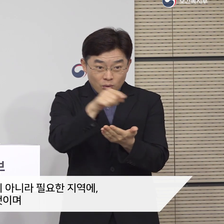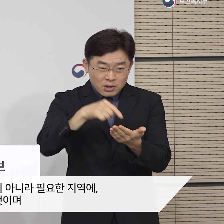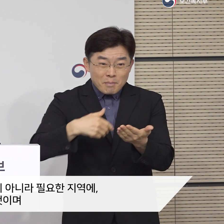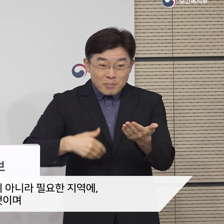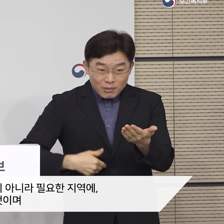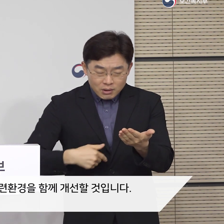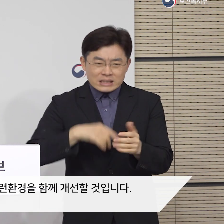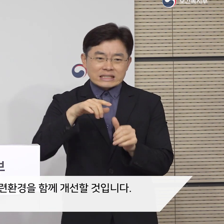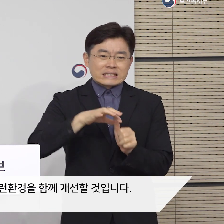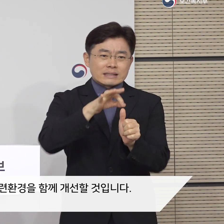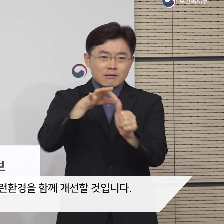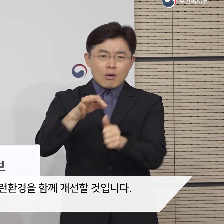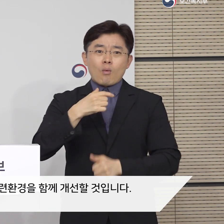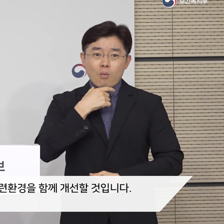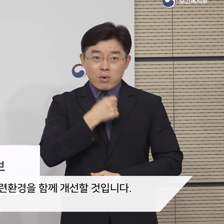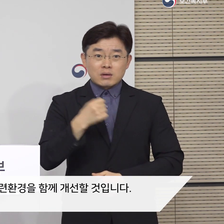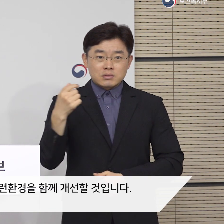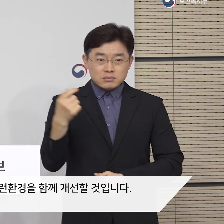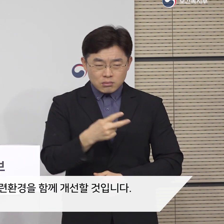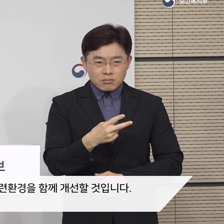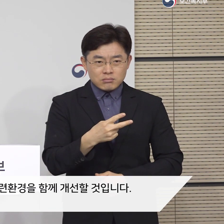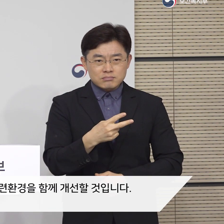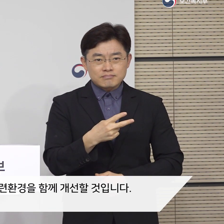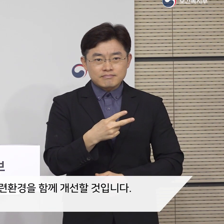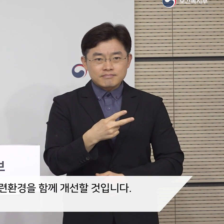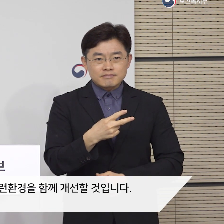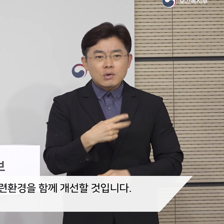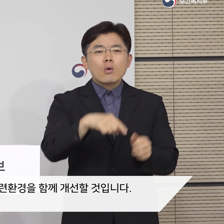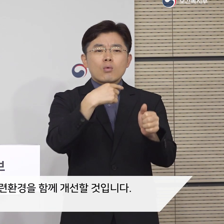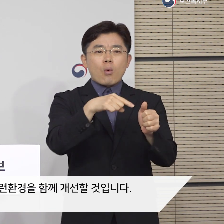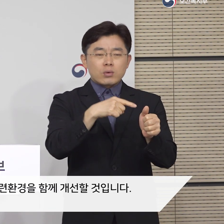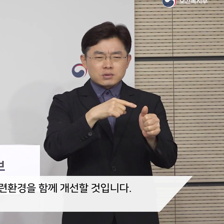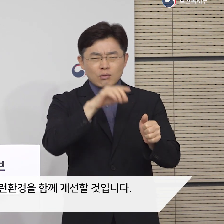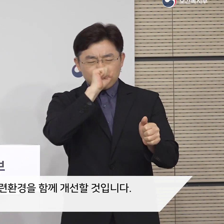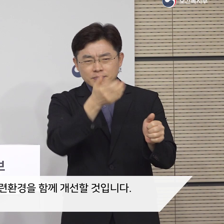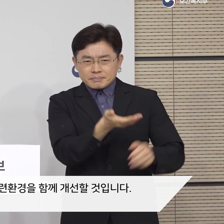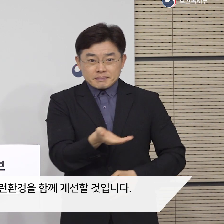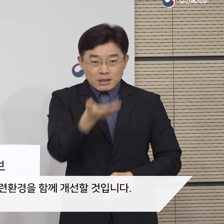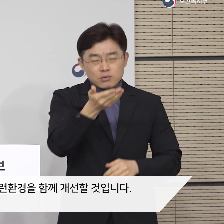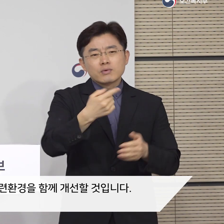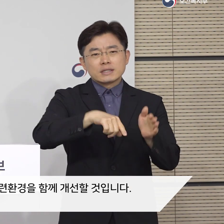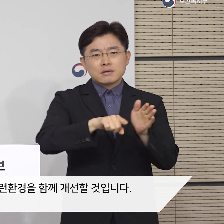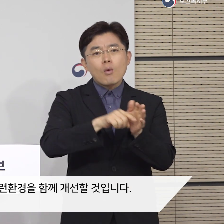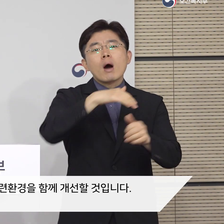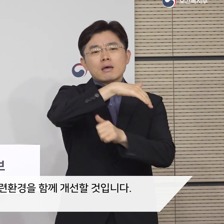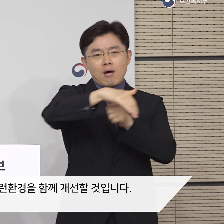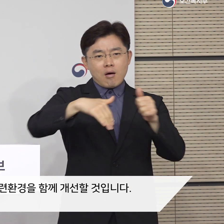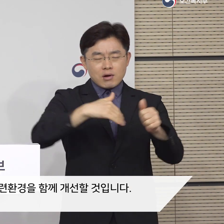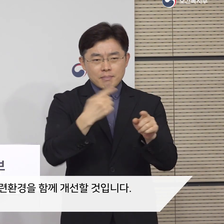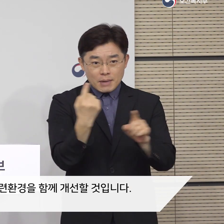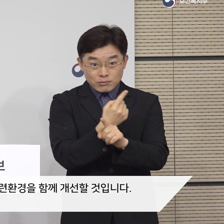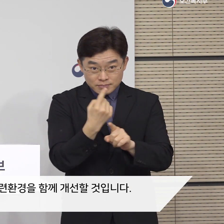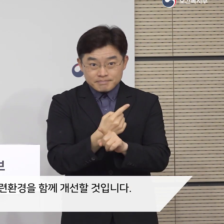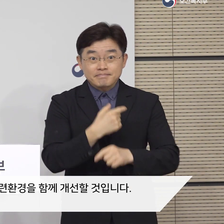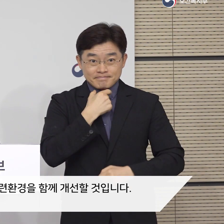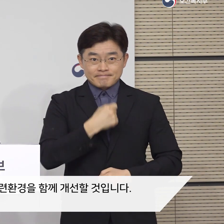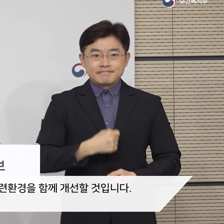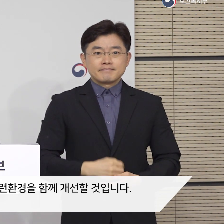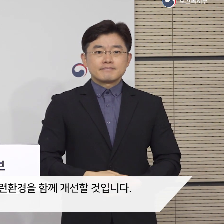것이며 질 높은 교육을 받을 수 있도록 교육과 수련 환경을 함께 개선할 것입니다.